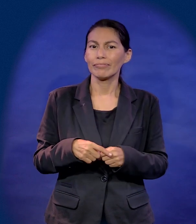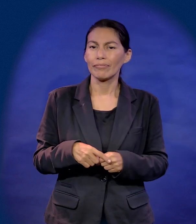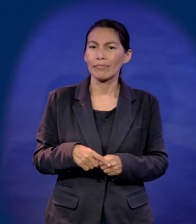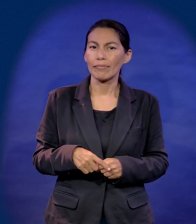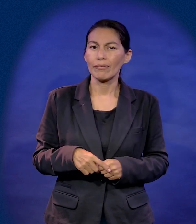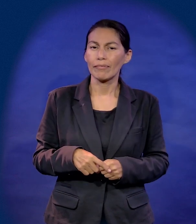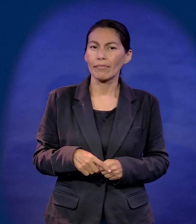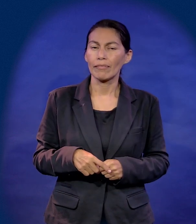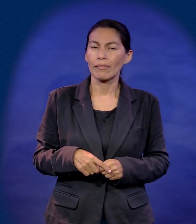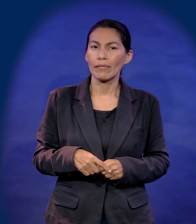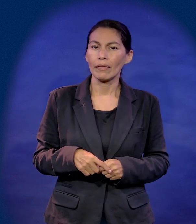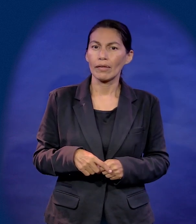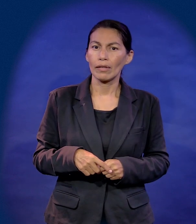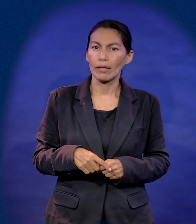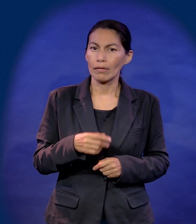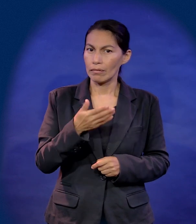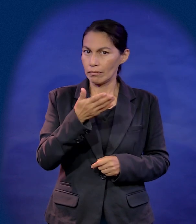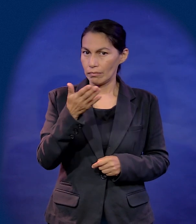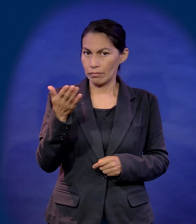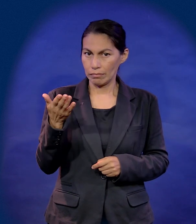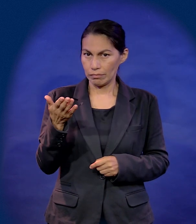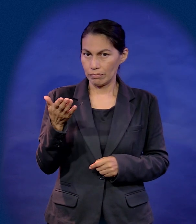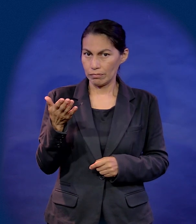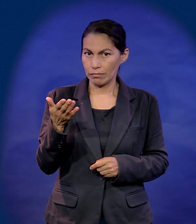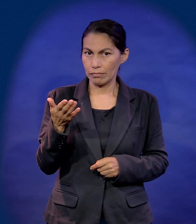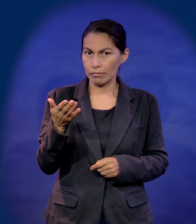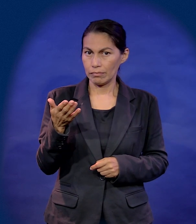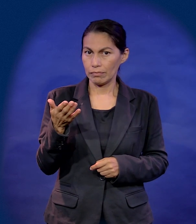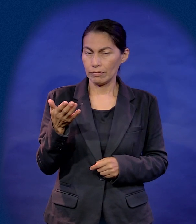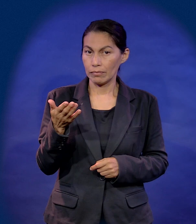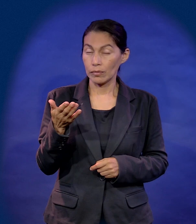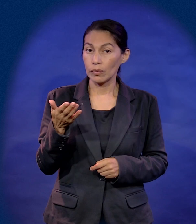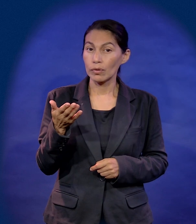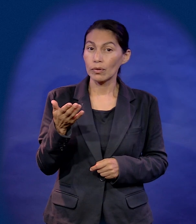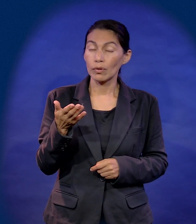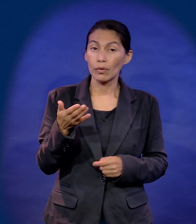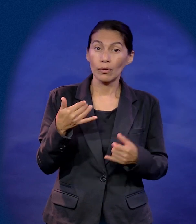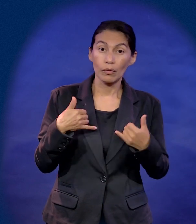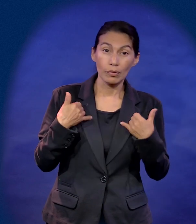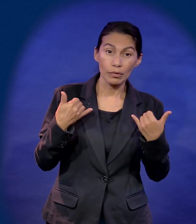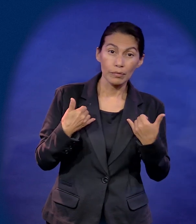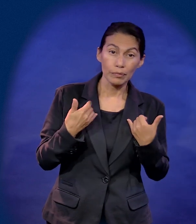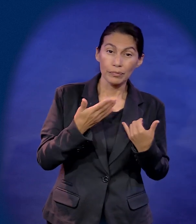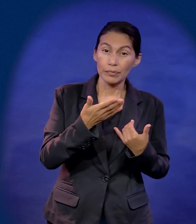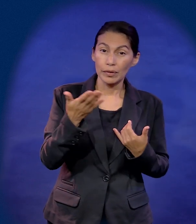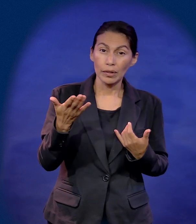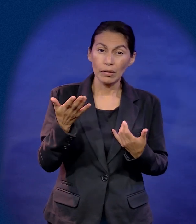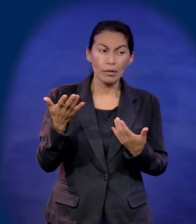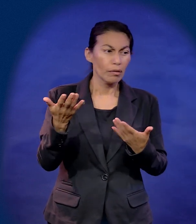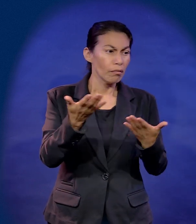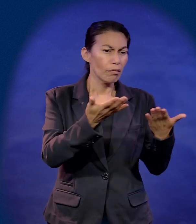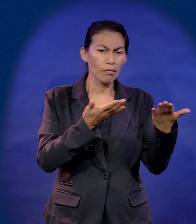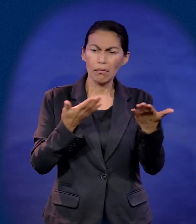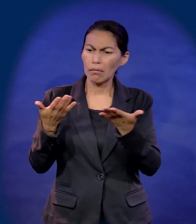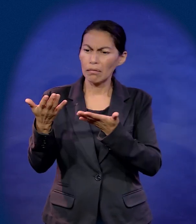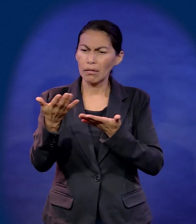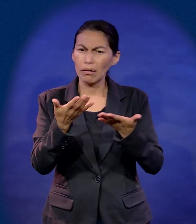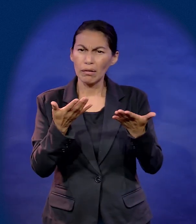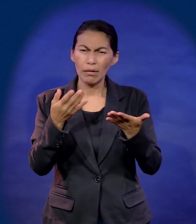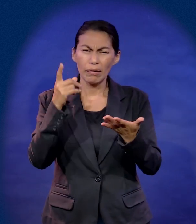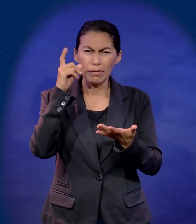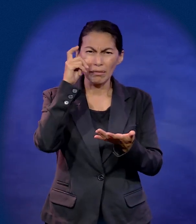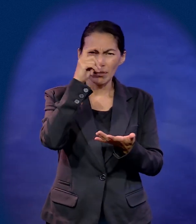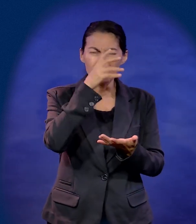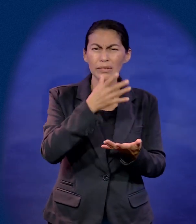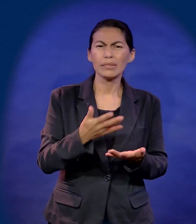Y eso es distinto. Y de paso, queridos muchachos y jóvenes, ustedes